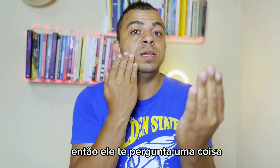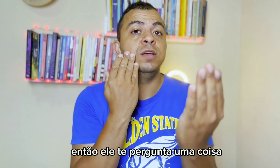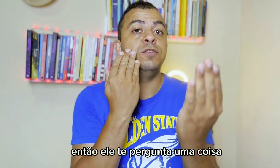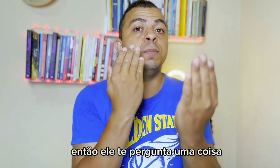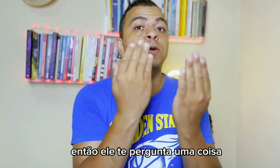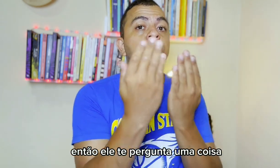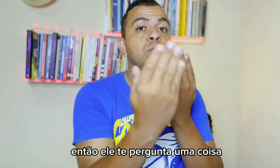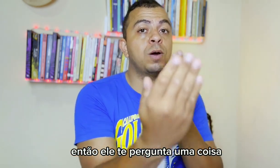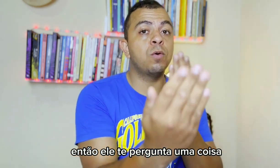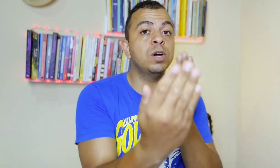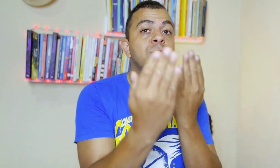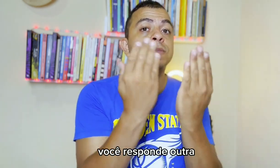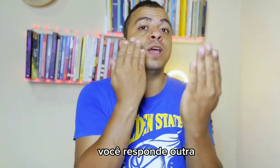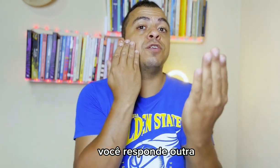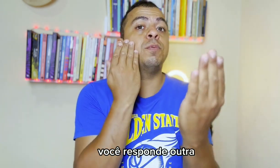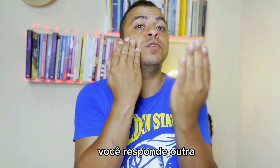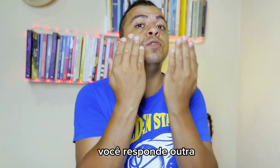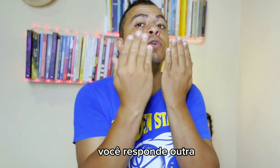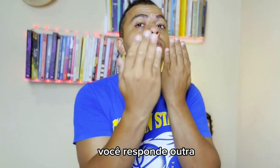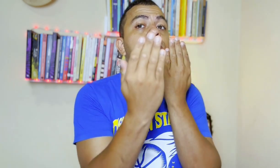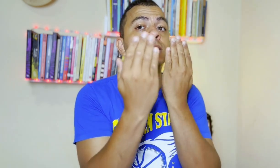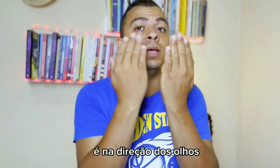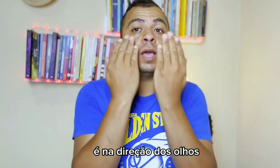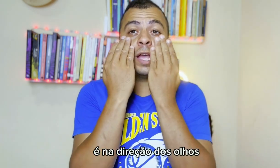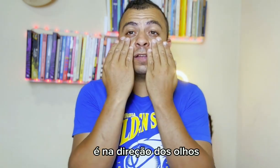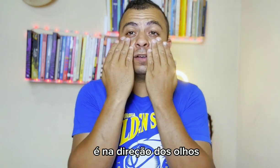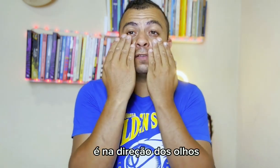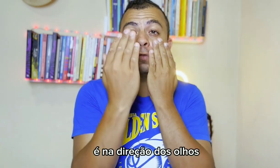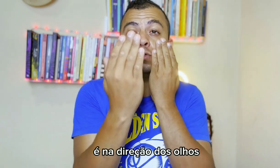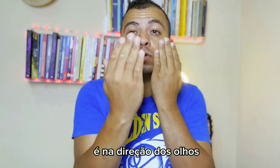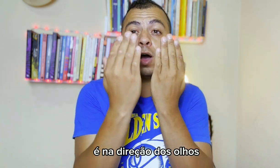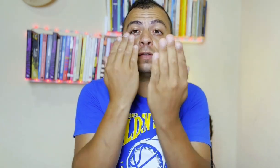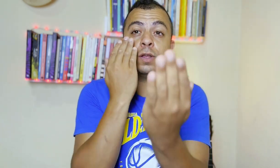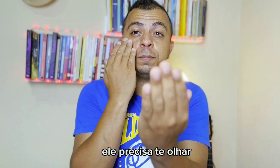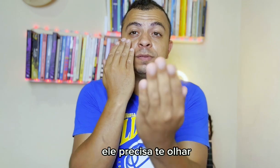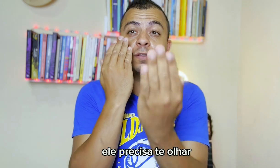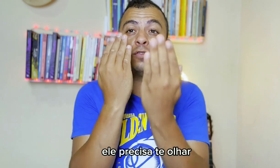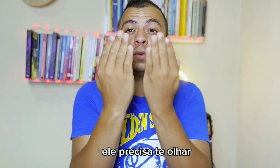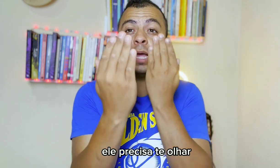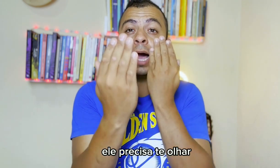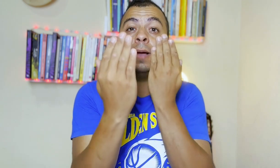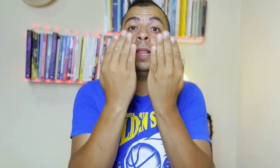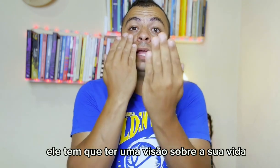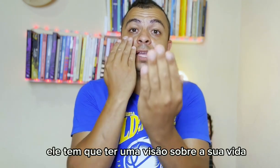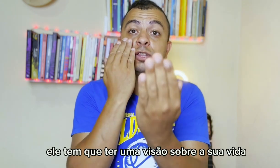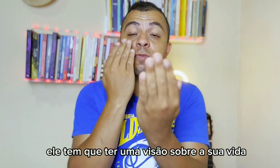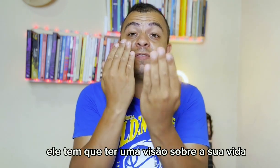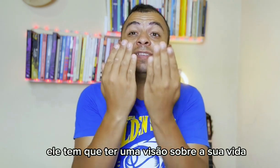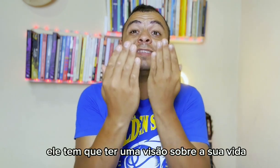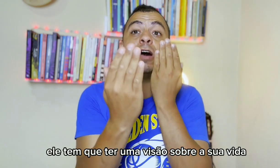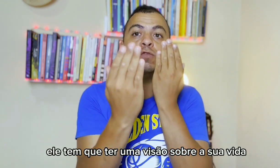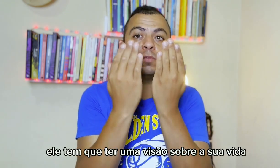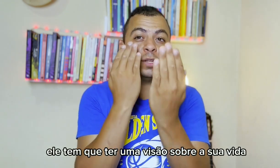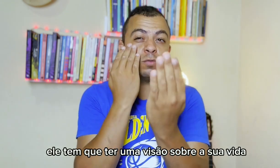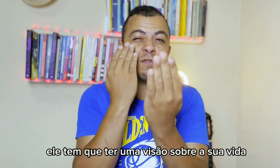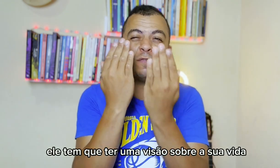te pergunta uma coisa, você responde outra, é na direção dos olhos, ele precisa te olhar, ele tem que ter uma visão sobre a sua